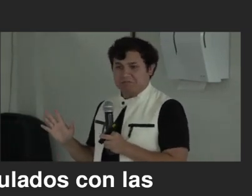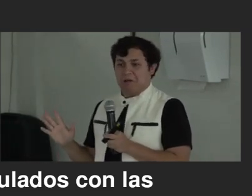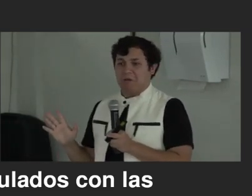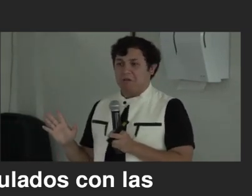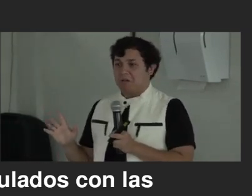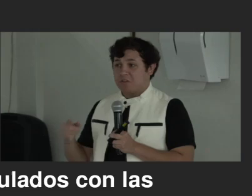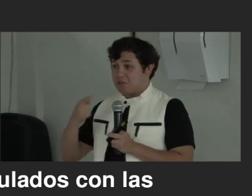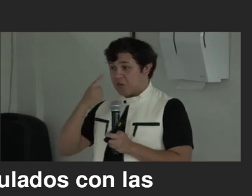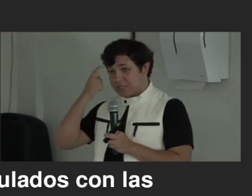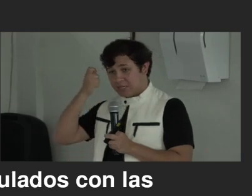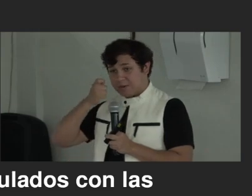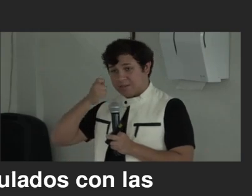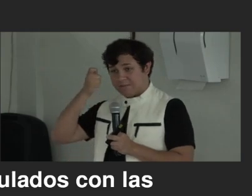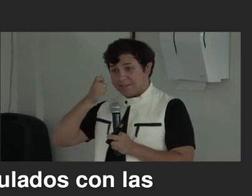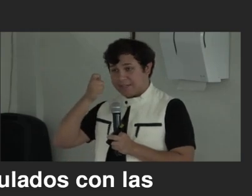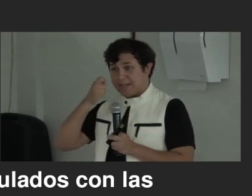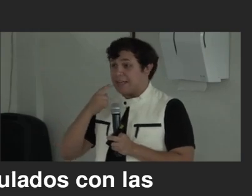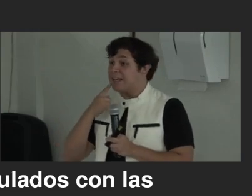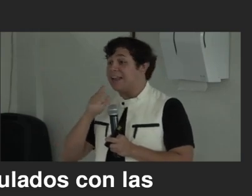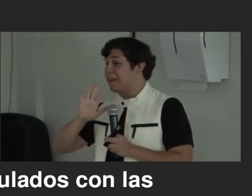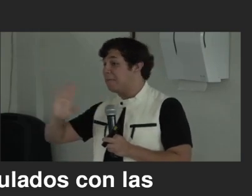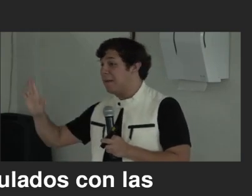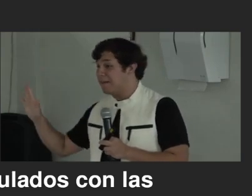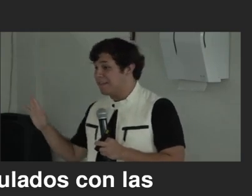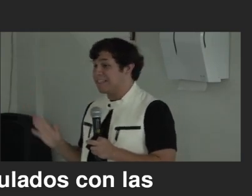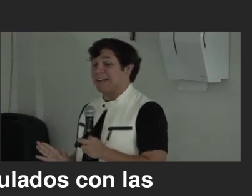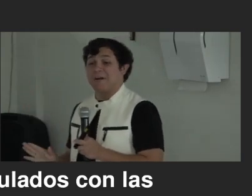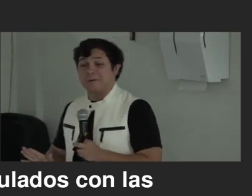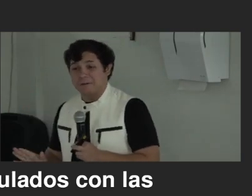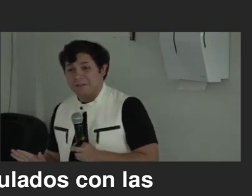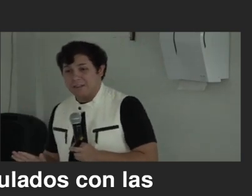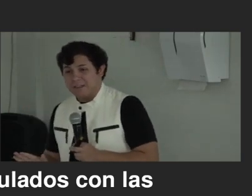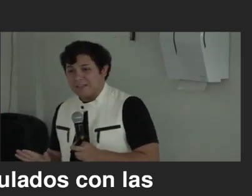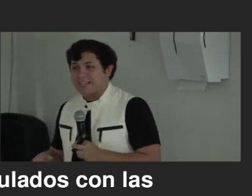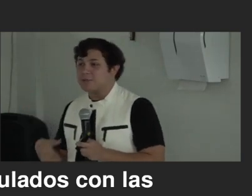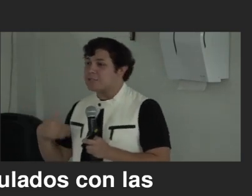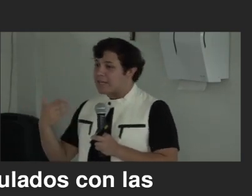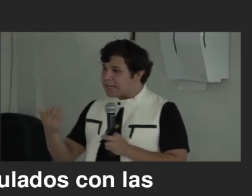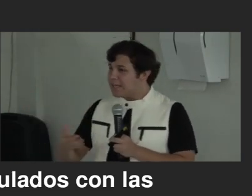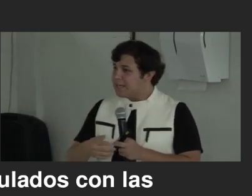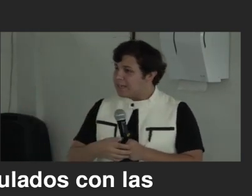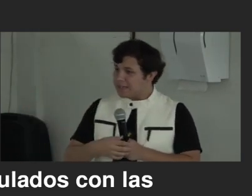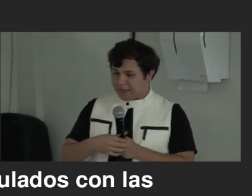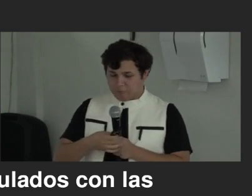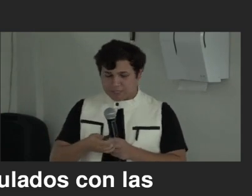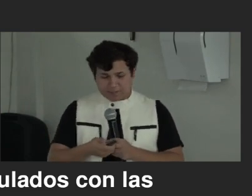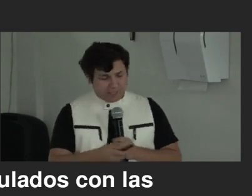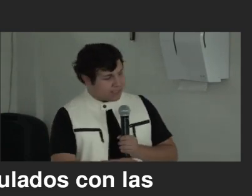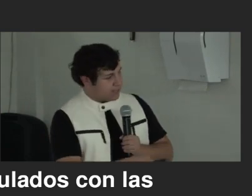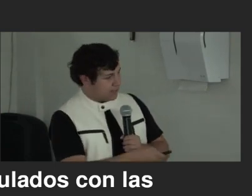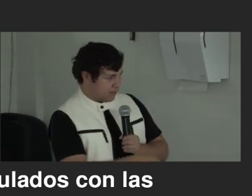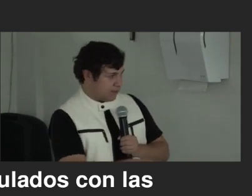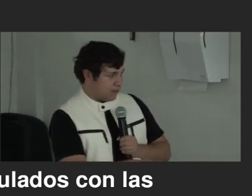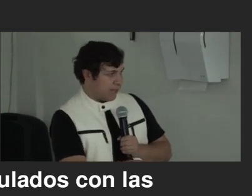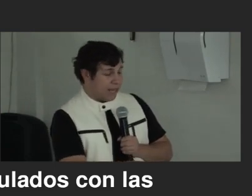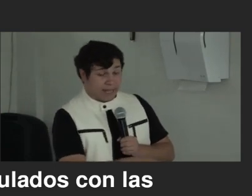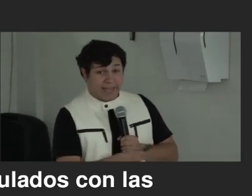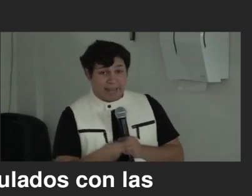No. Solo hice expresión facial y la lengua y se acabó. ¿Qué sucede? Que muchas veces